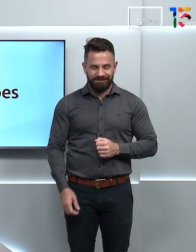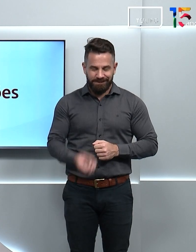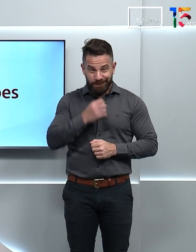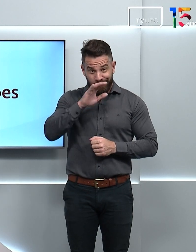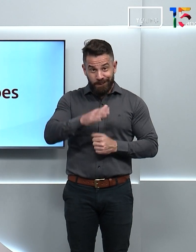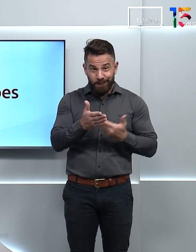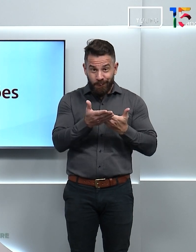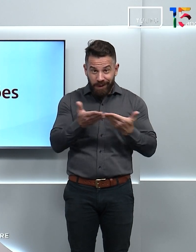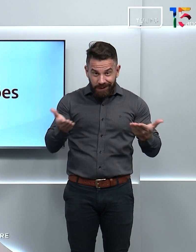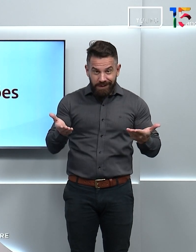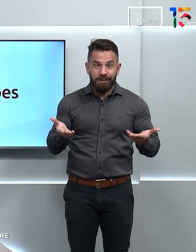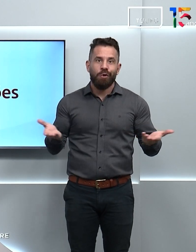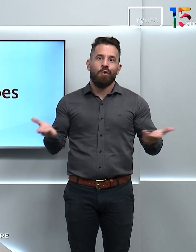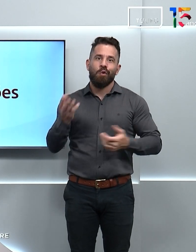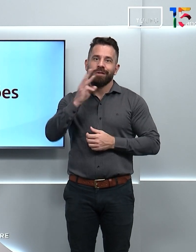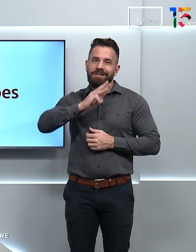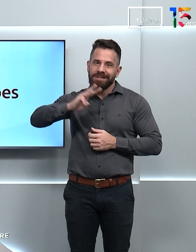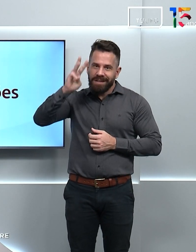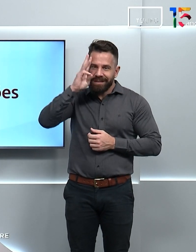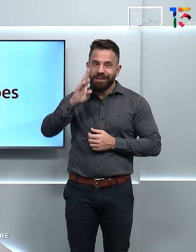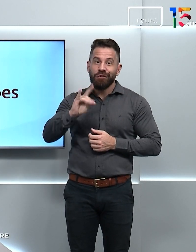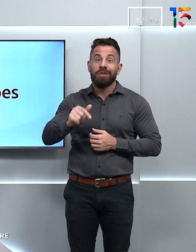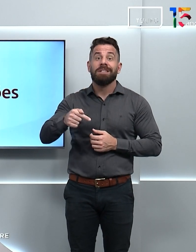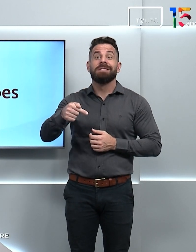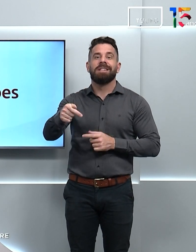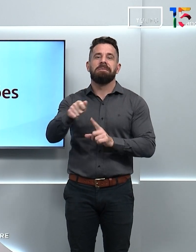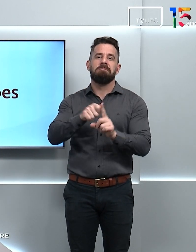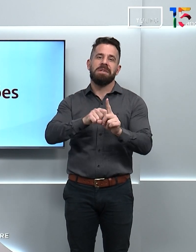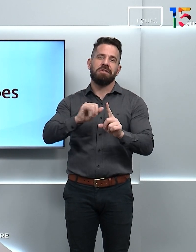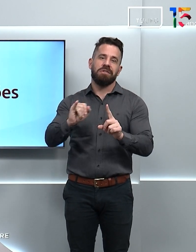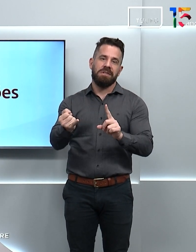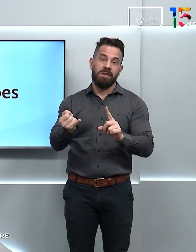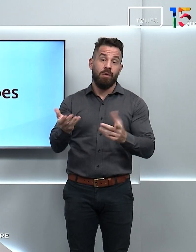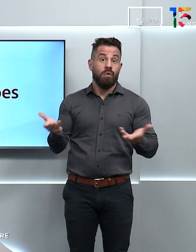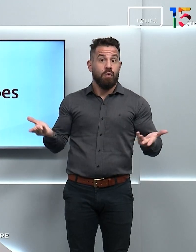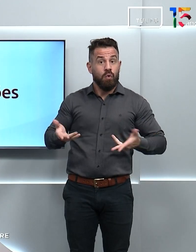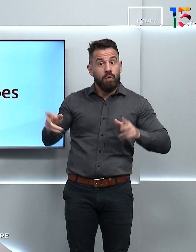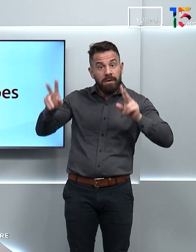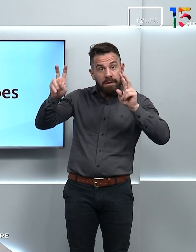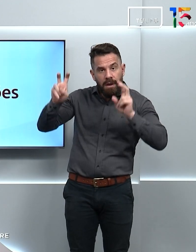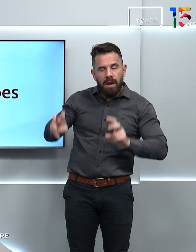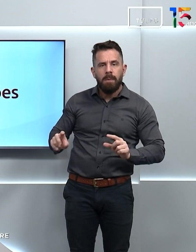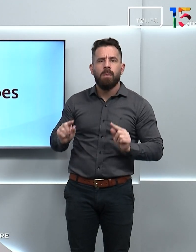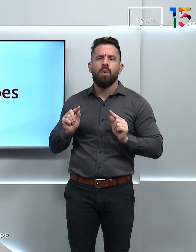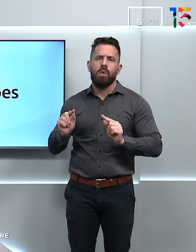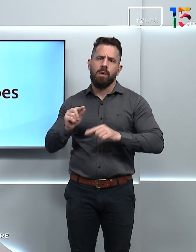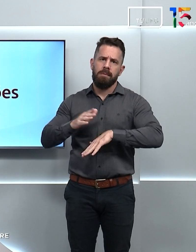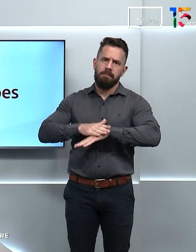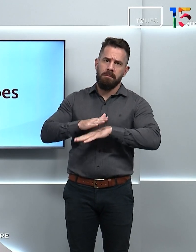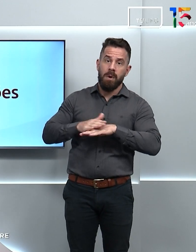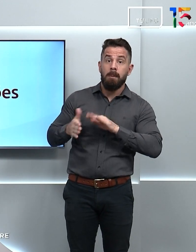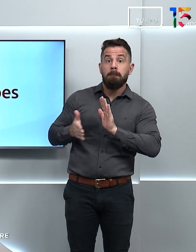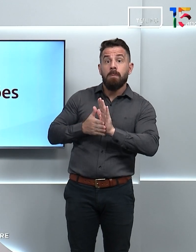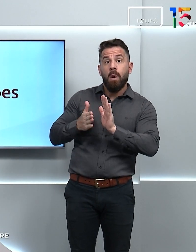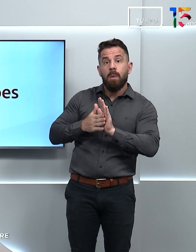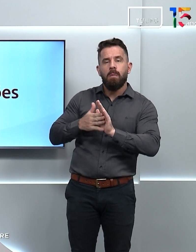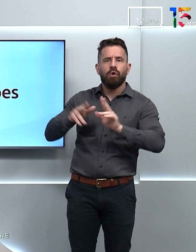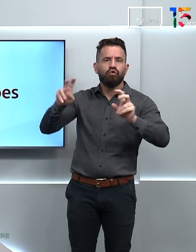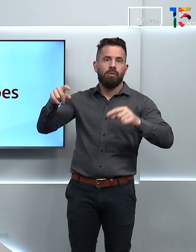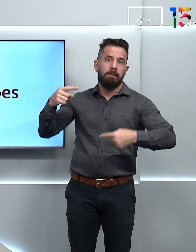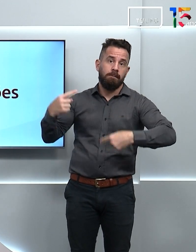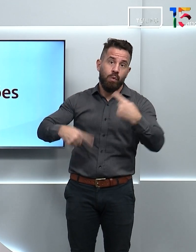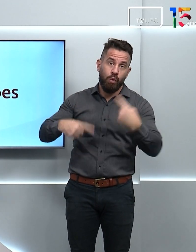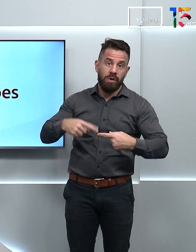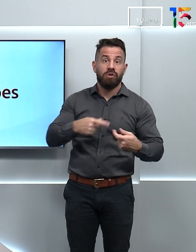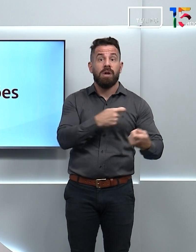Boa tarde! Hoje é terça-feira, dia 7 de janeiro, e nós vamos falar sobre as perspectivas para a política e para a